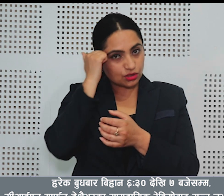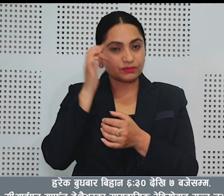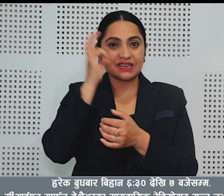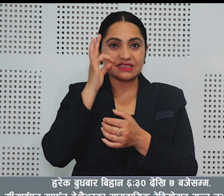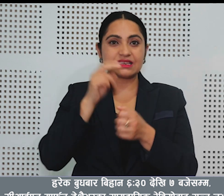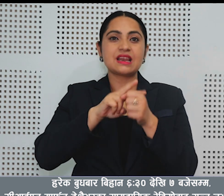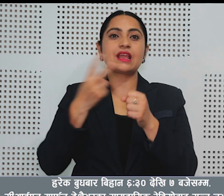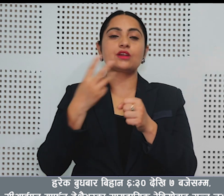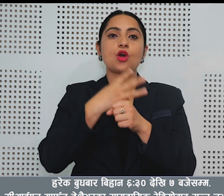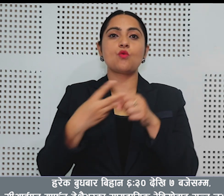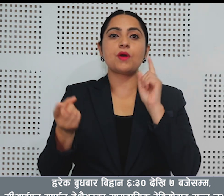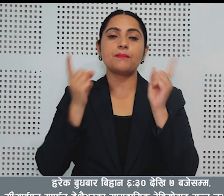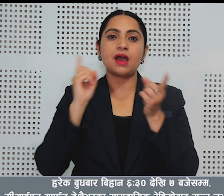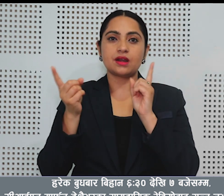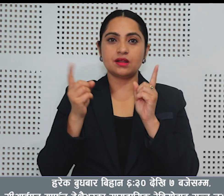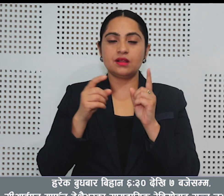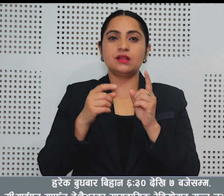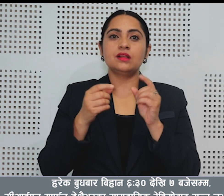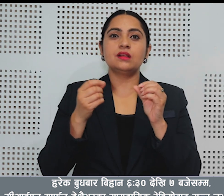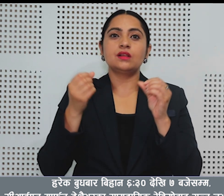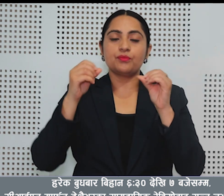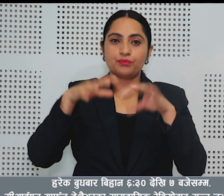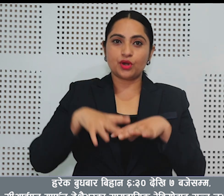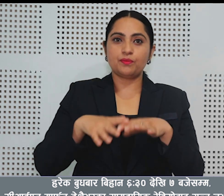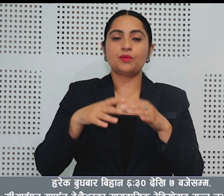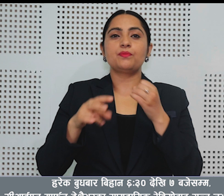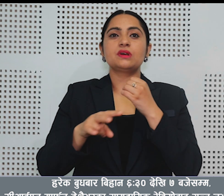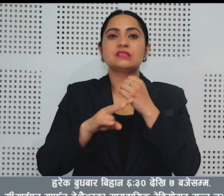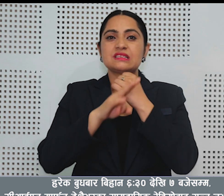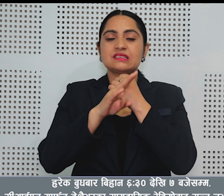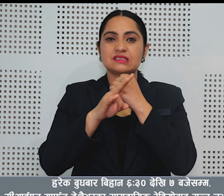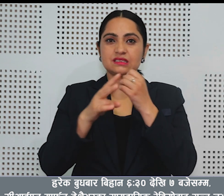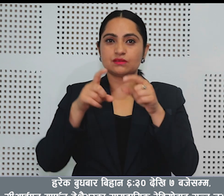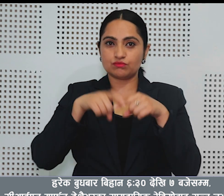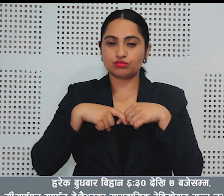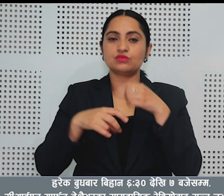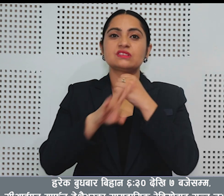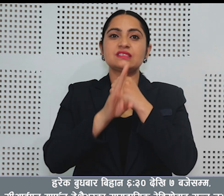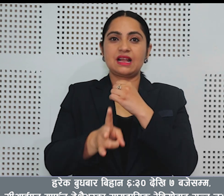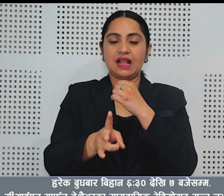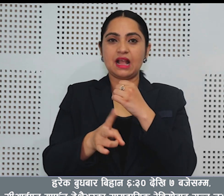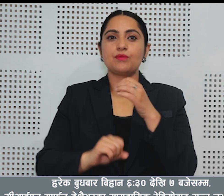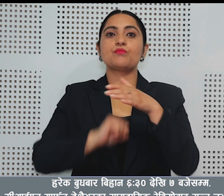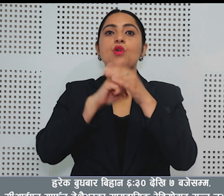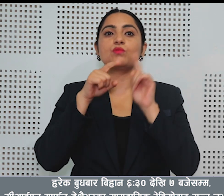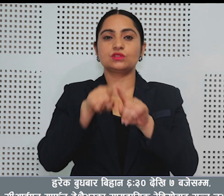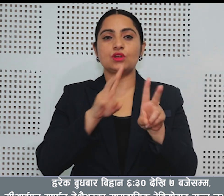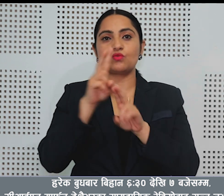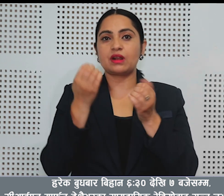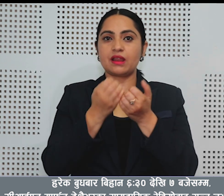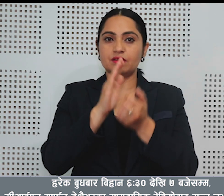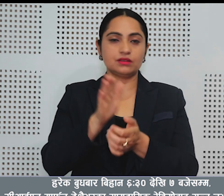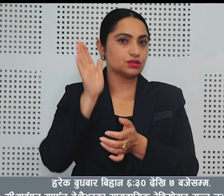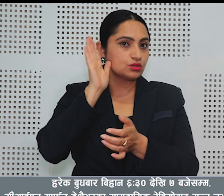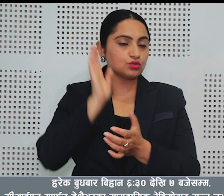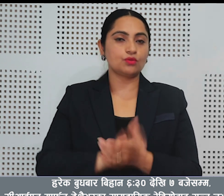श्रेष्ठले हेटौँडा उपमहानगरपालिका विपद प्रतिकार्य शाखाका प्रमुख शान्ति विकसँग कुराकानी गर्नुभएको छ। सुनौ